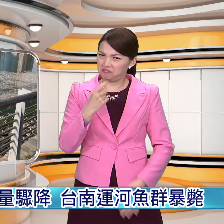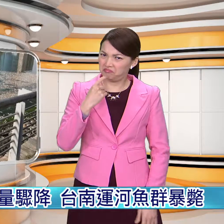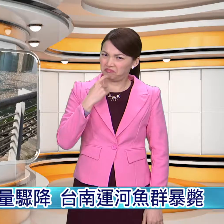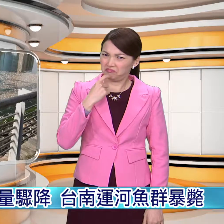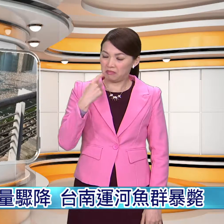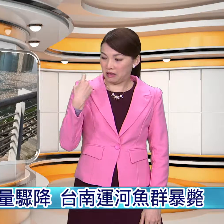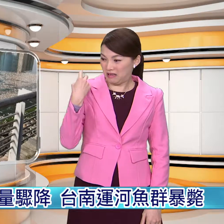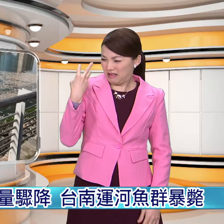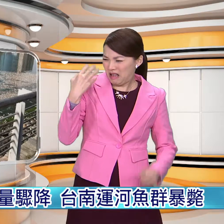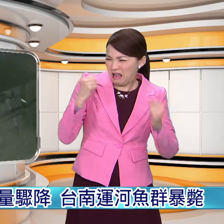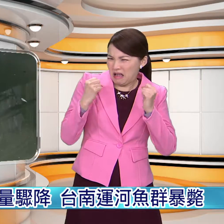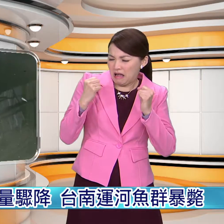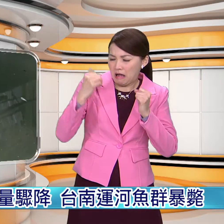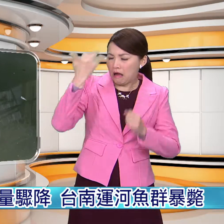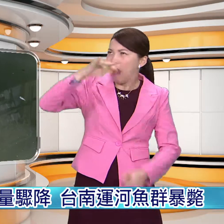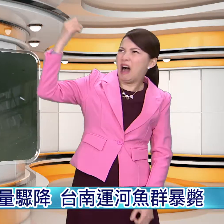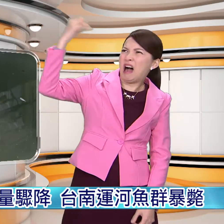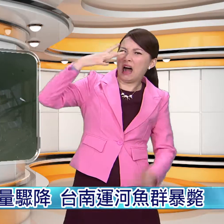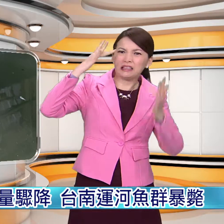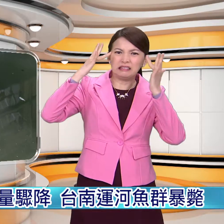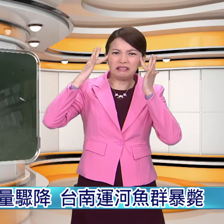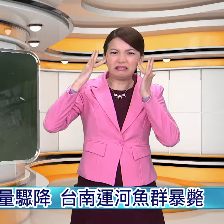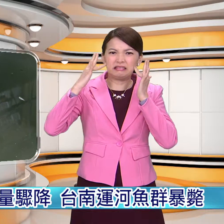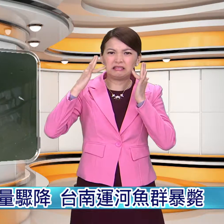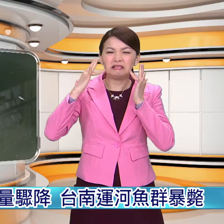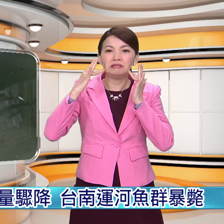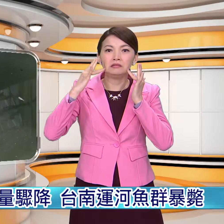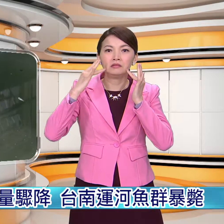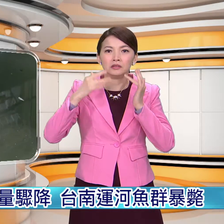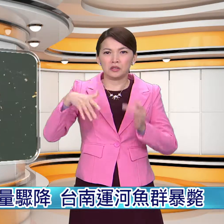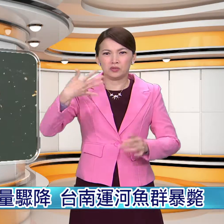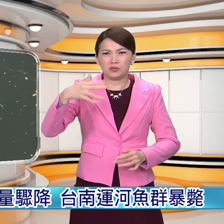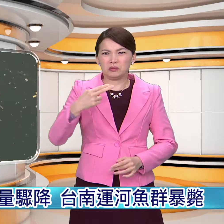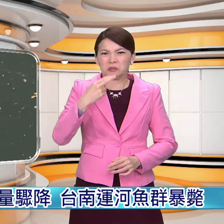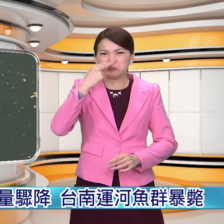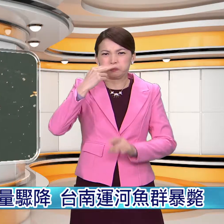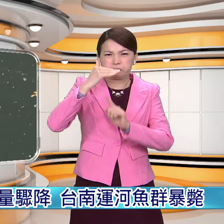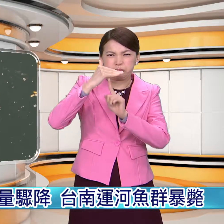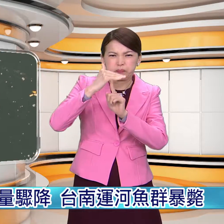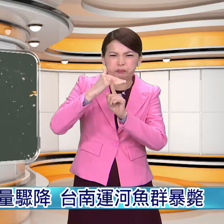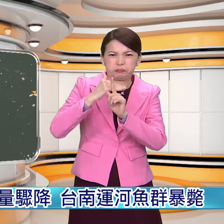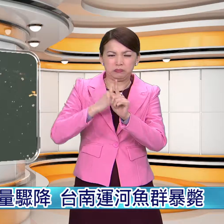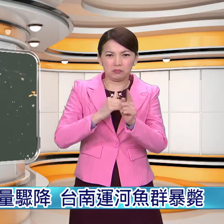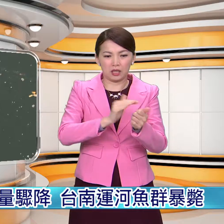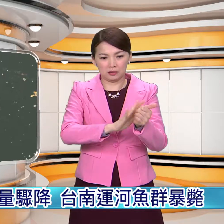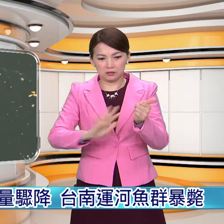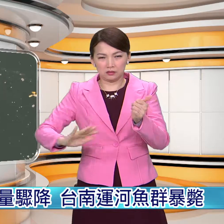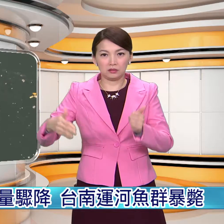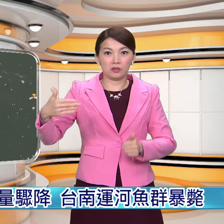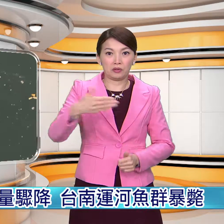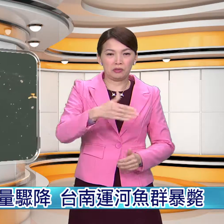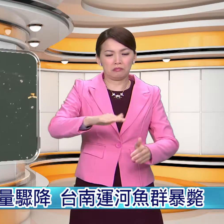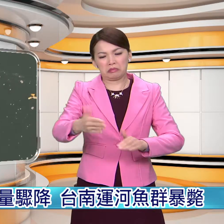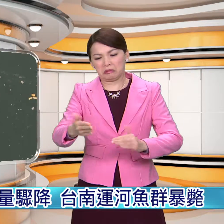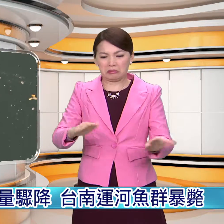天气突然变热了，水中的溶氧量降低，造成大量的鱼群死